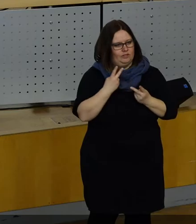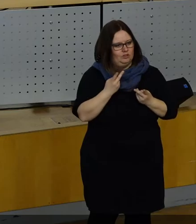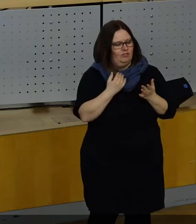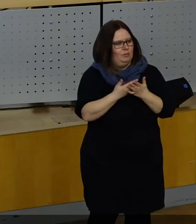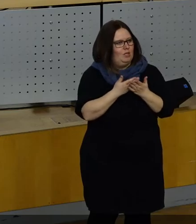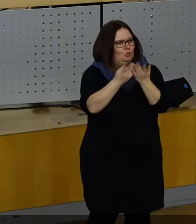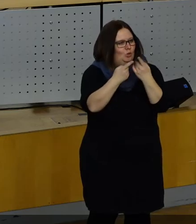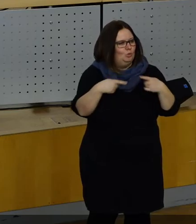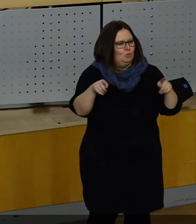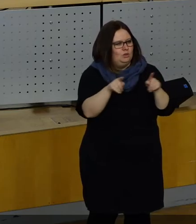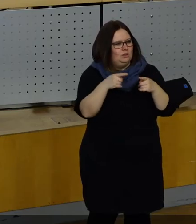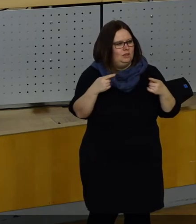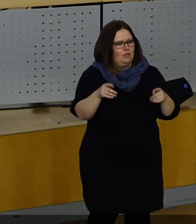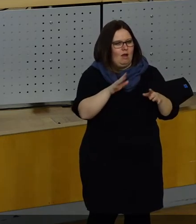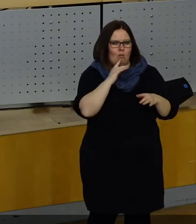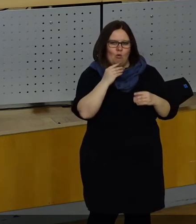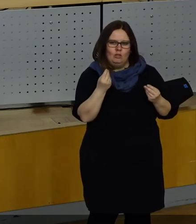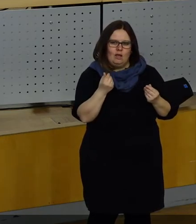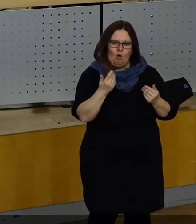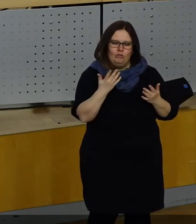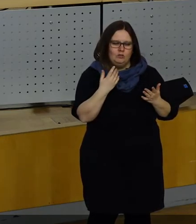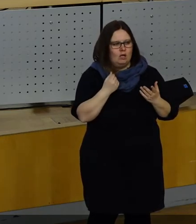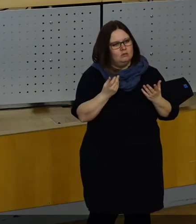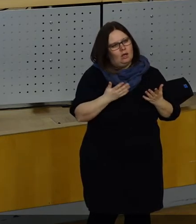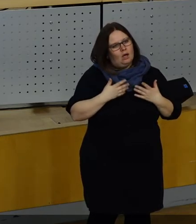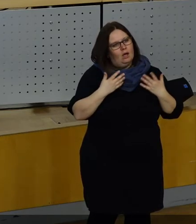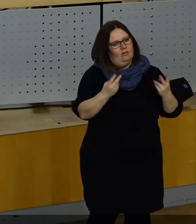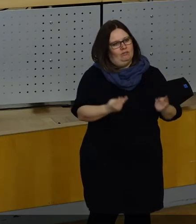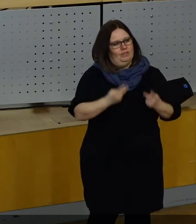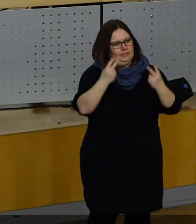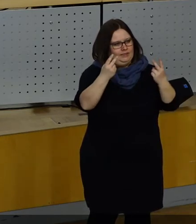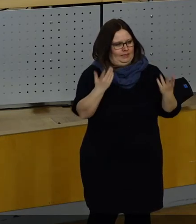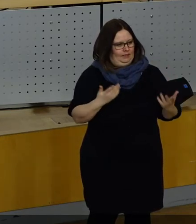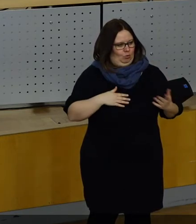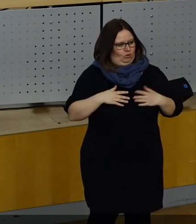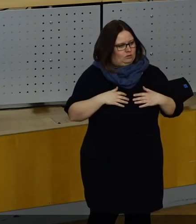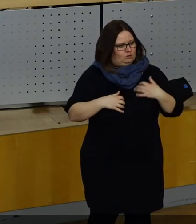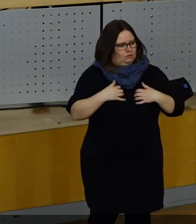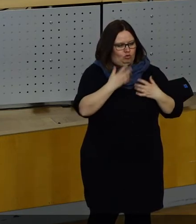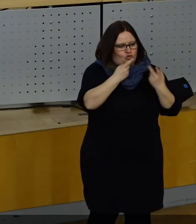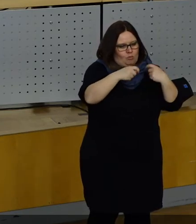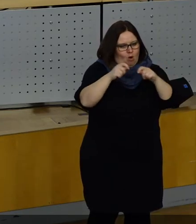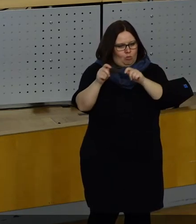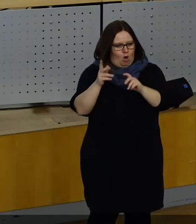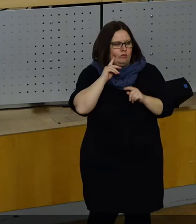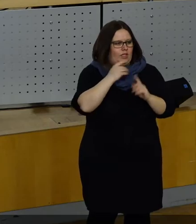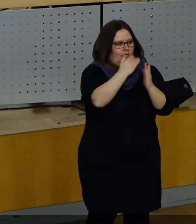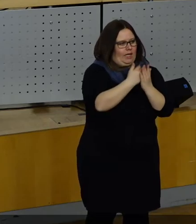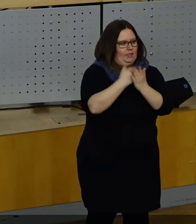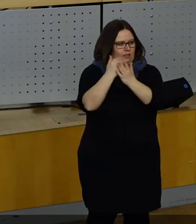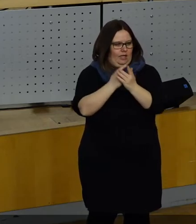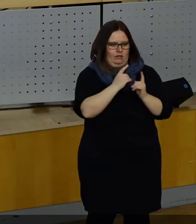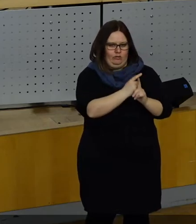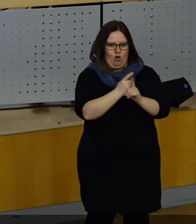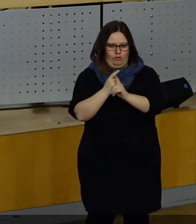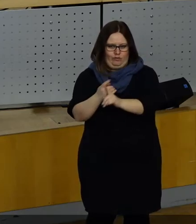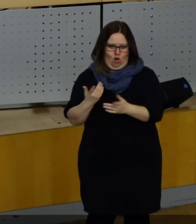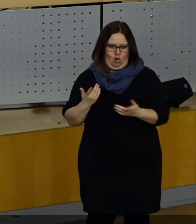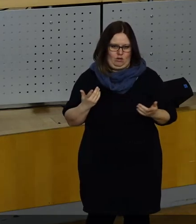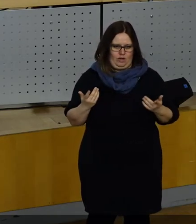an ein Werk von Bach genau mit der gleichen Ehrfurcht herangehen wie eins von Stravinsky, etwa wie Wolfgang Hentsch das getan hat, der sowohl in der Rekonstruktion als auch in der